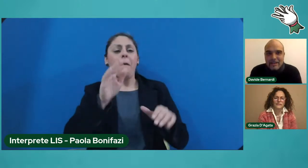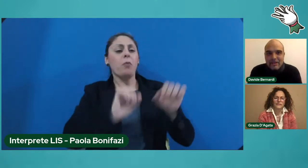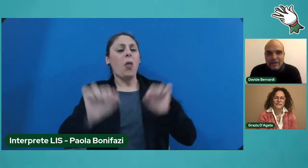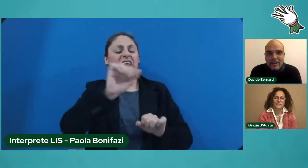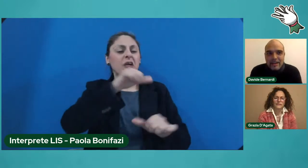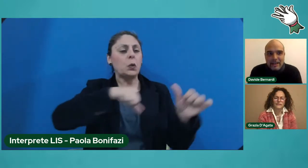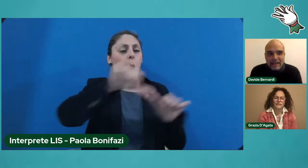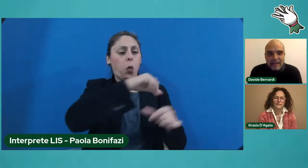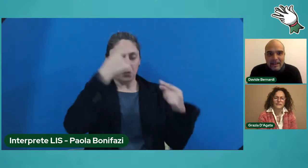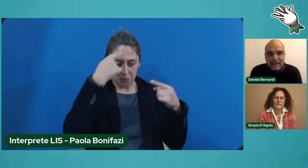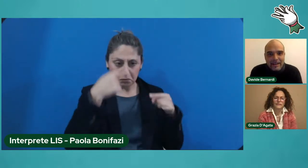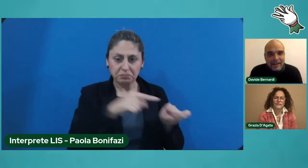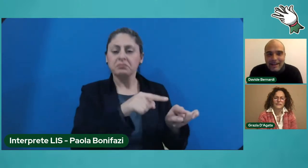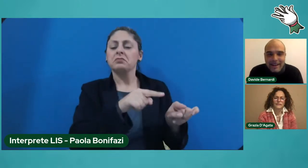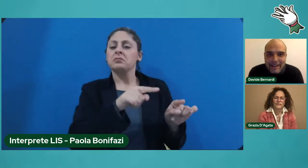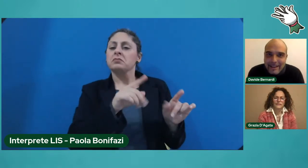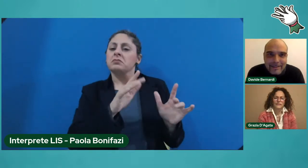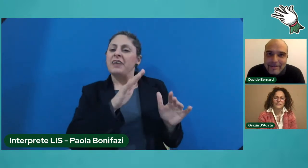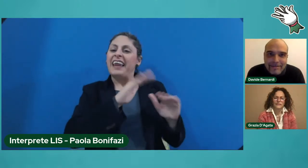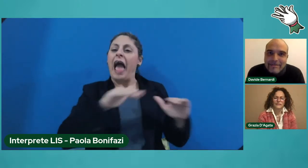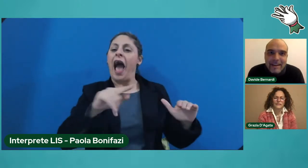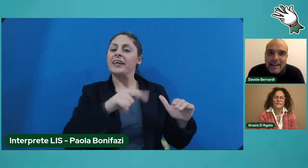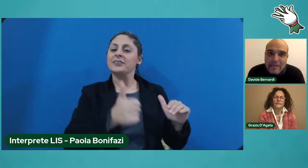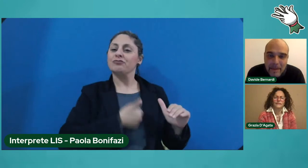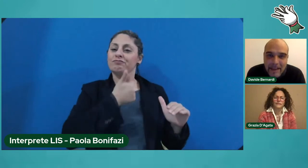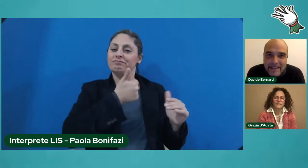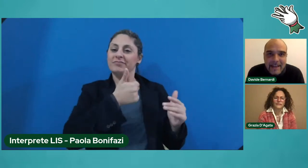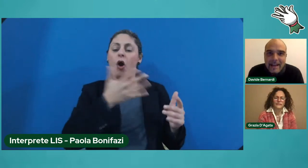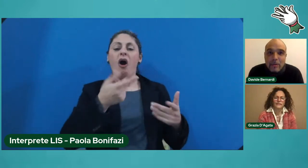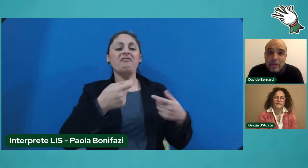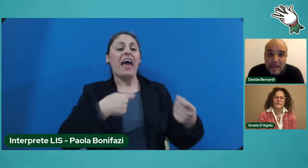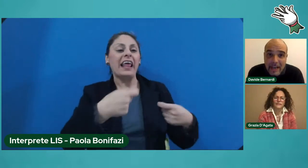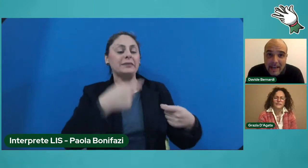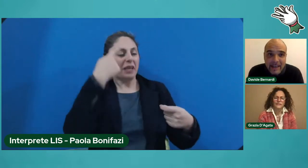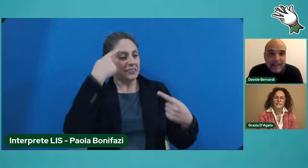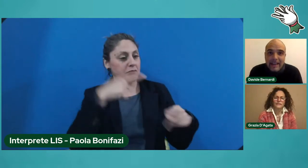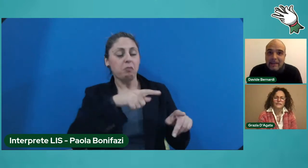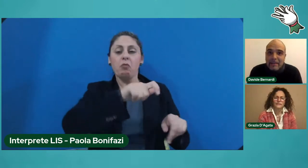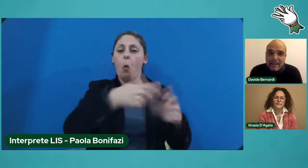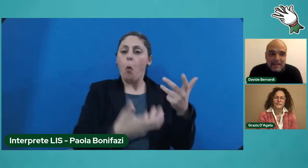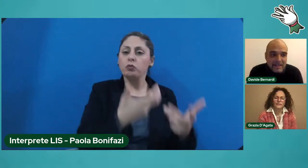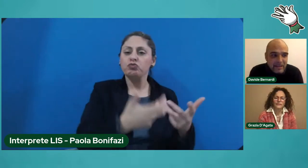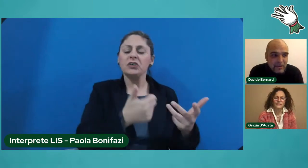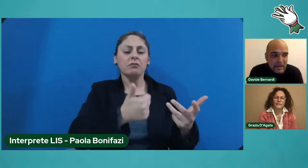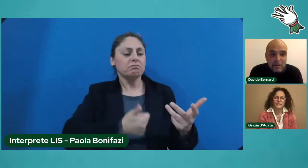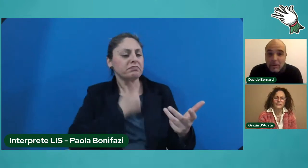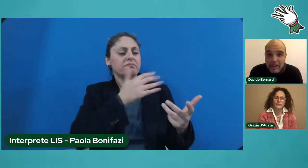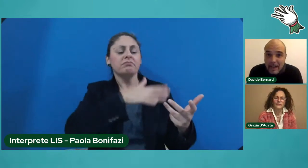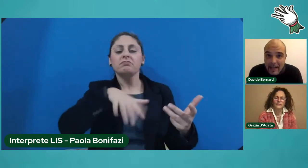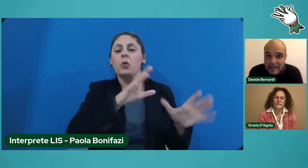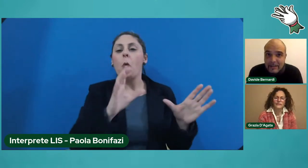possano fare la spesa, cucinare, prendersi cura l'uno